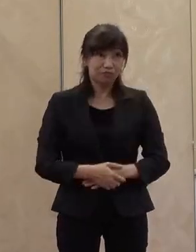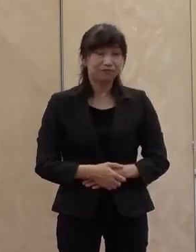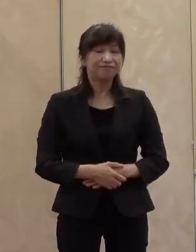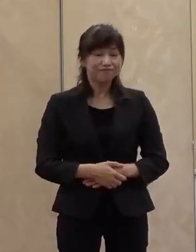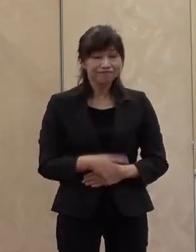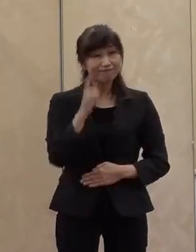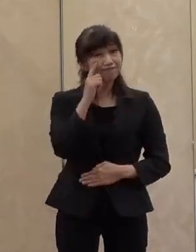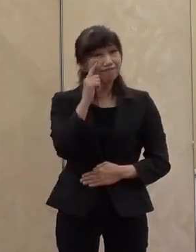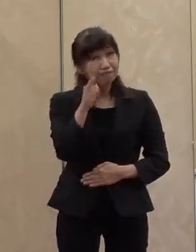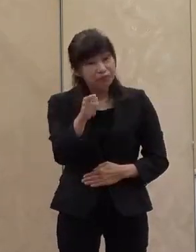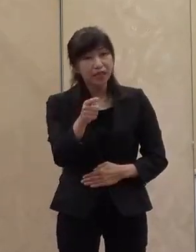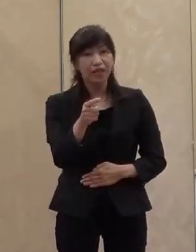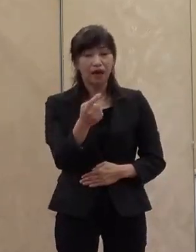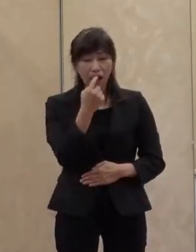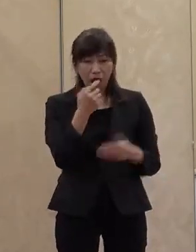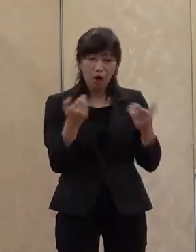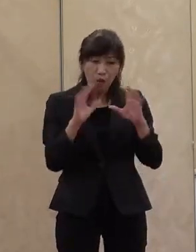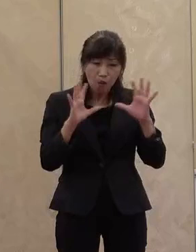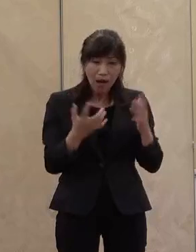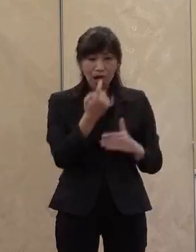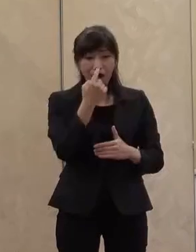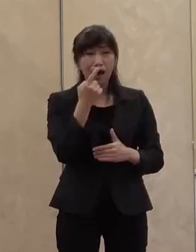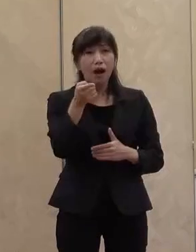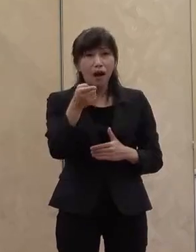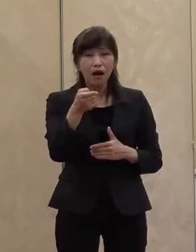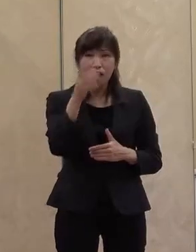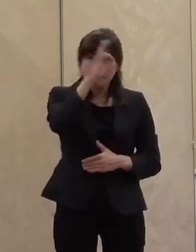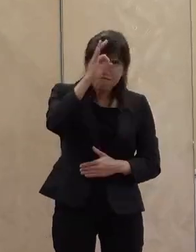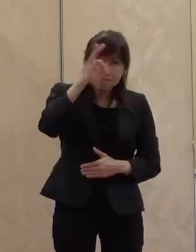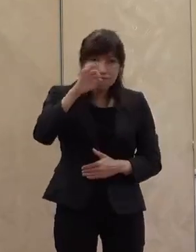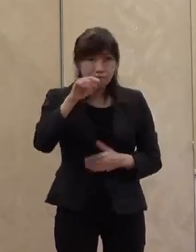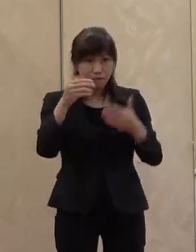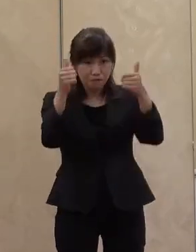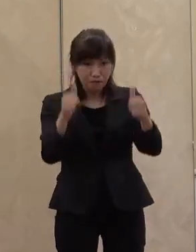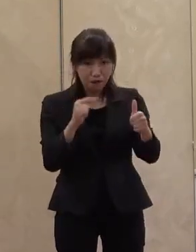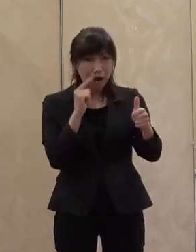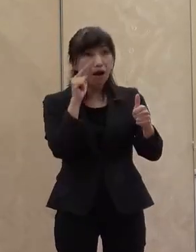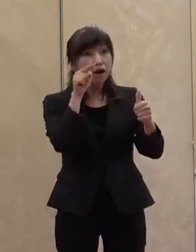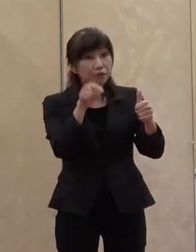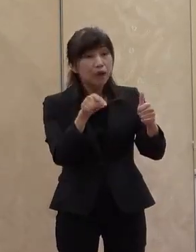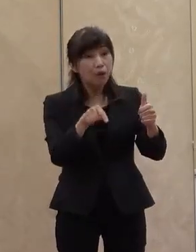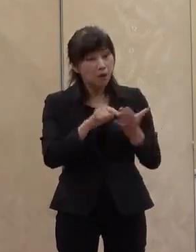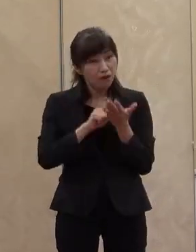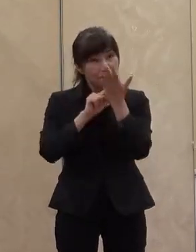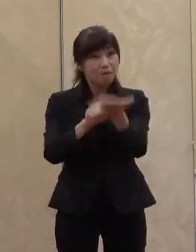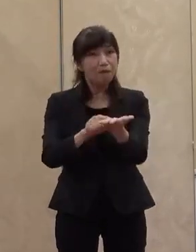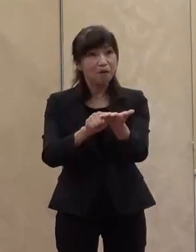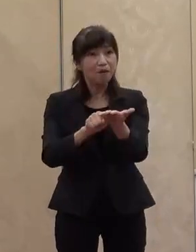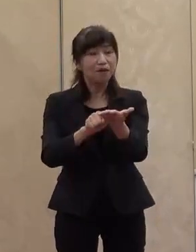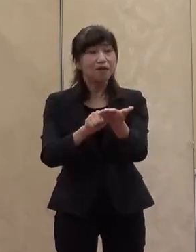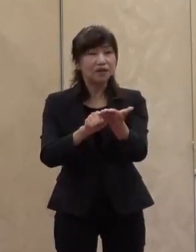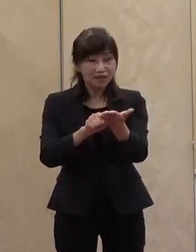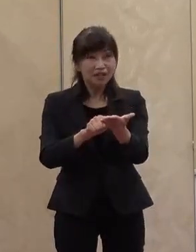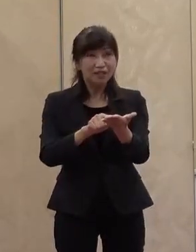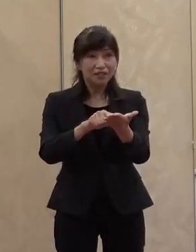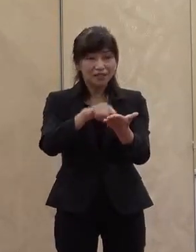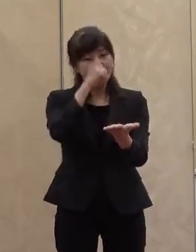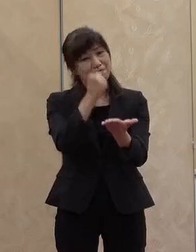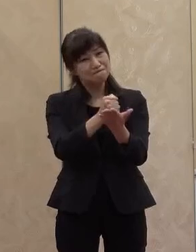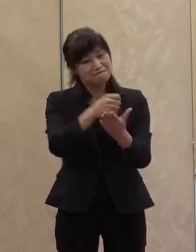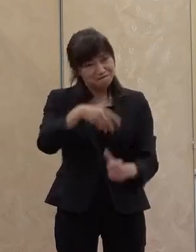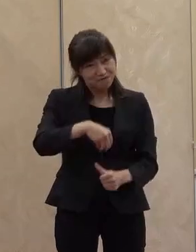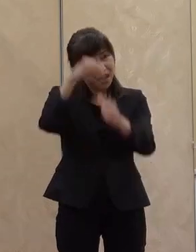それを見てですね、この失業者の方がそこから入っていってこの採用に至る